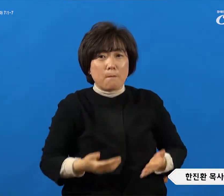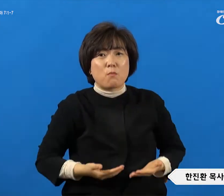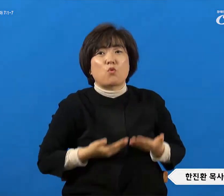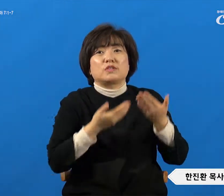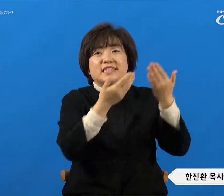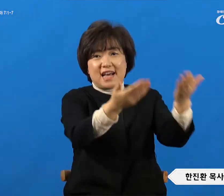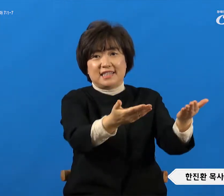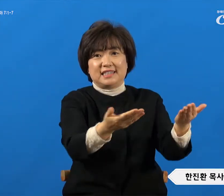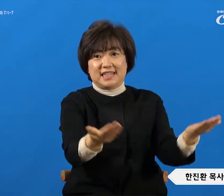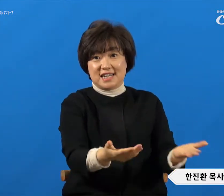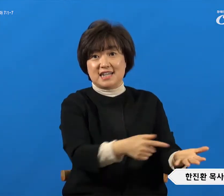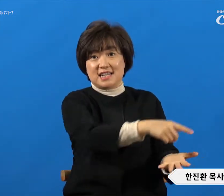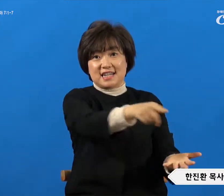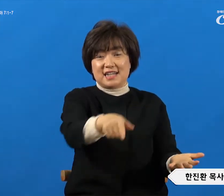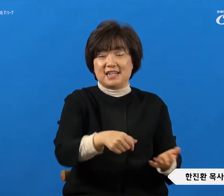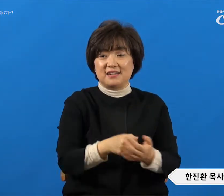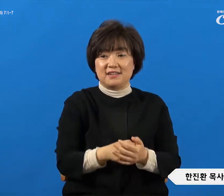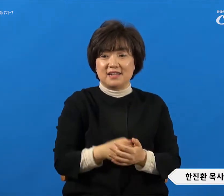일을 했습니다.